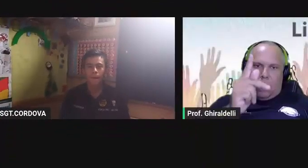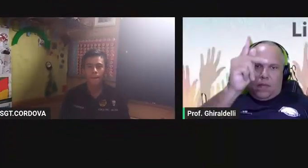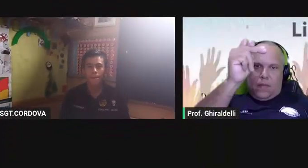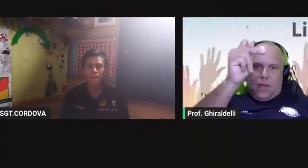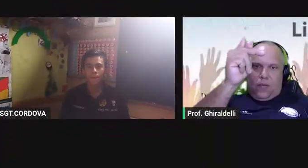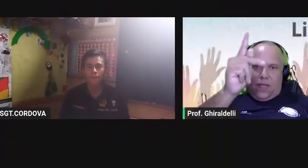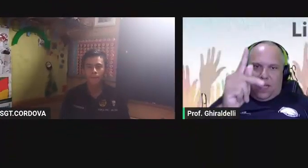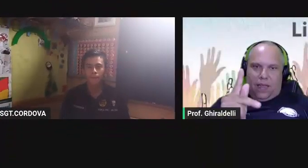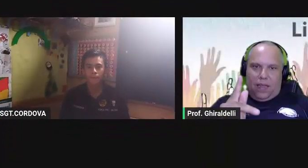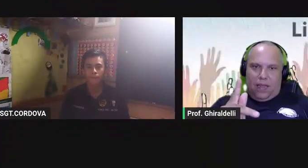Então fica